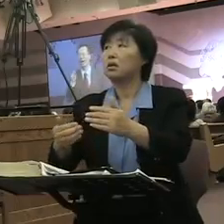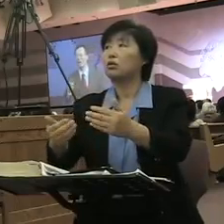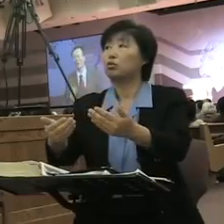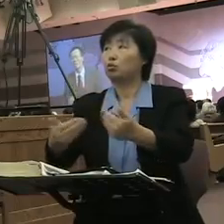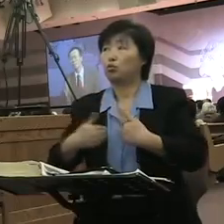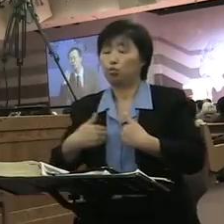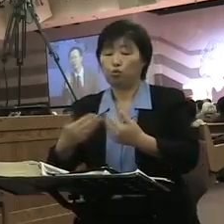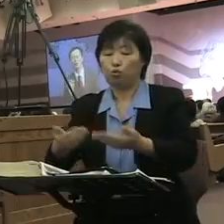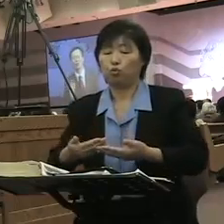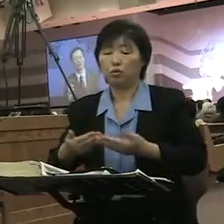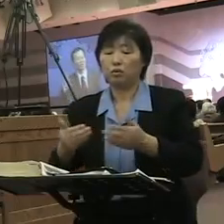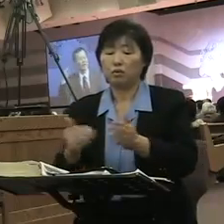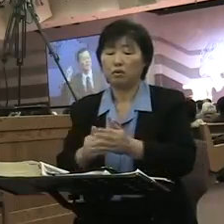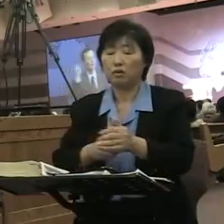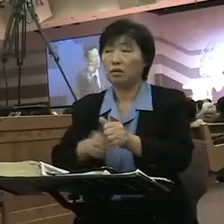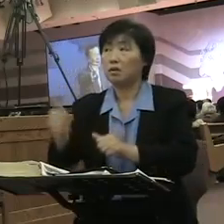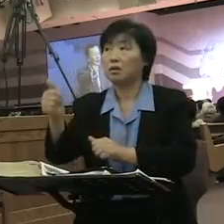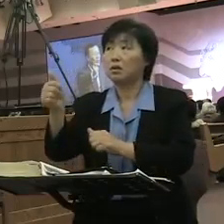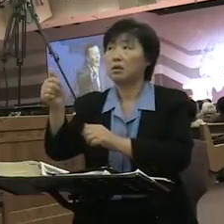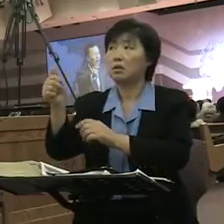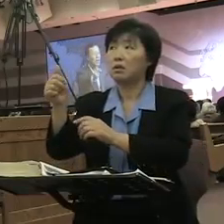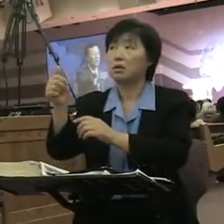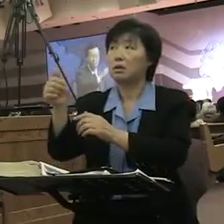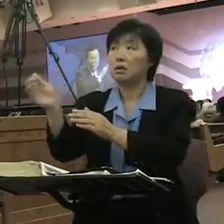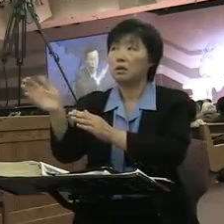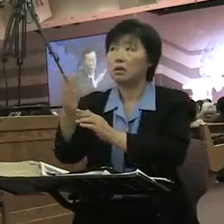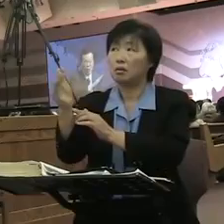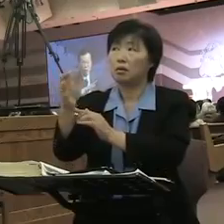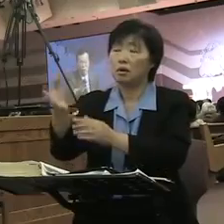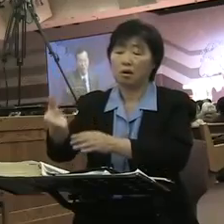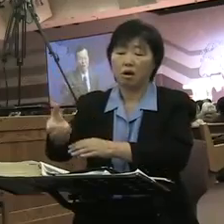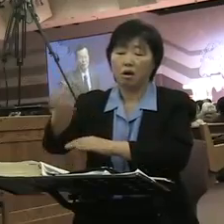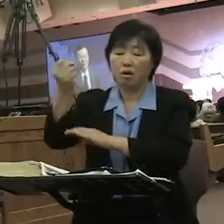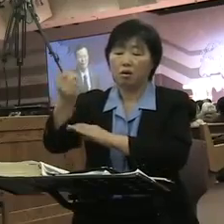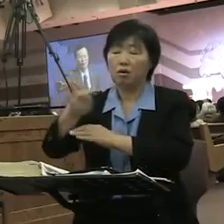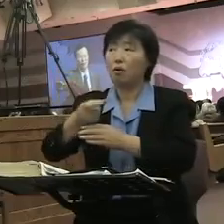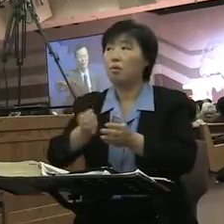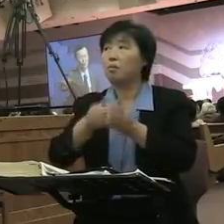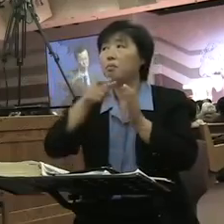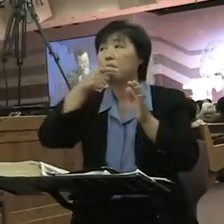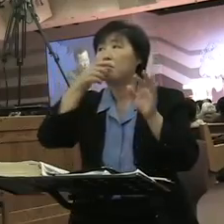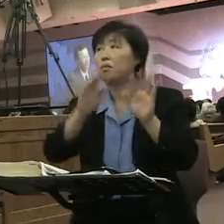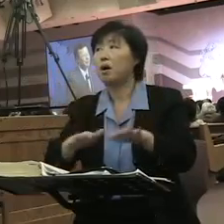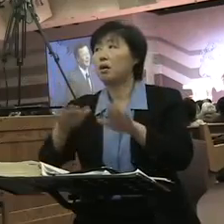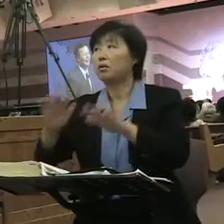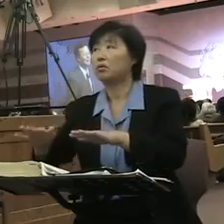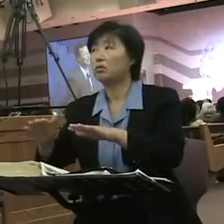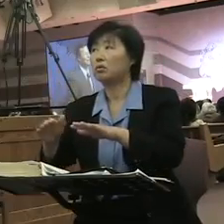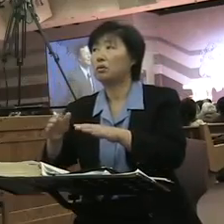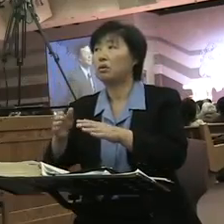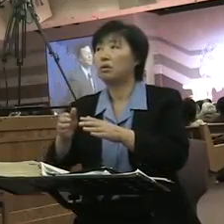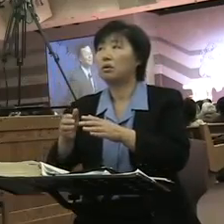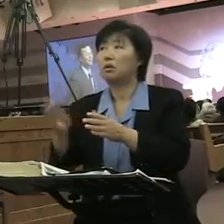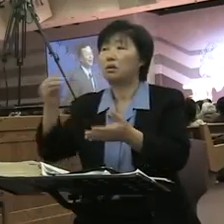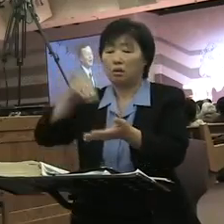승리의 개가를 부르면서 승리의 깃발을 들고 그 파도를 탈 수 있어야 합니다. 준비해야 합니다.